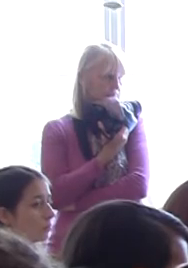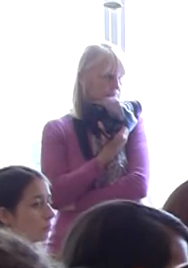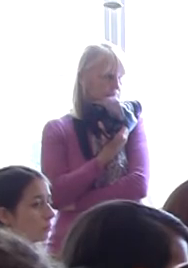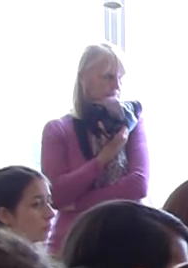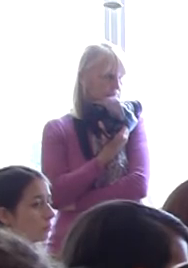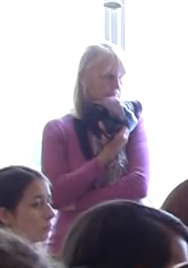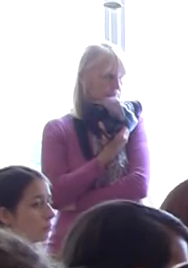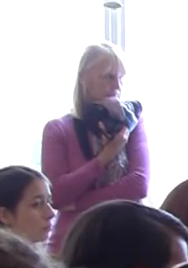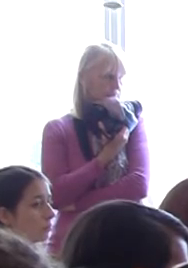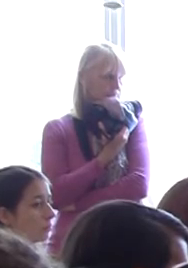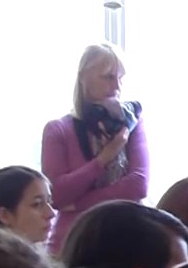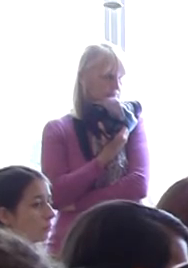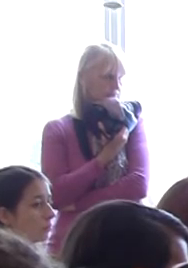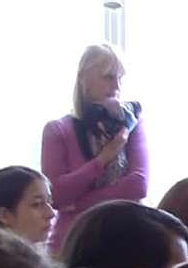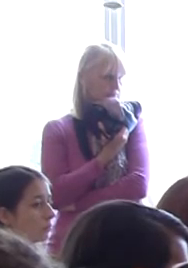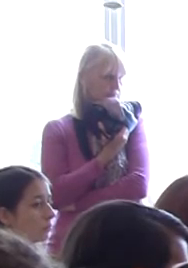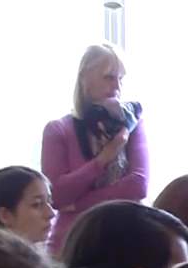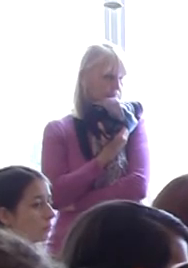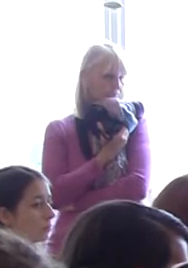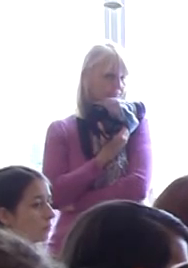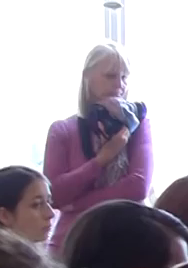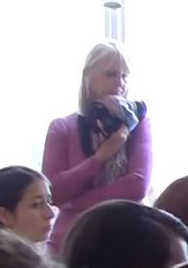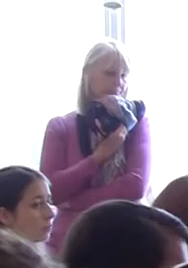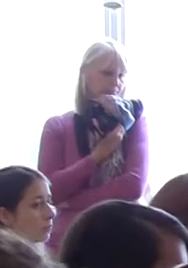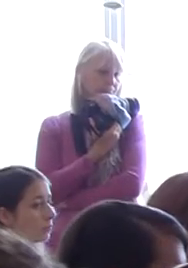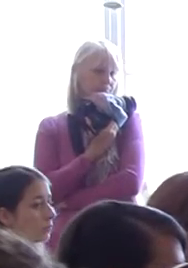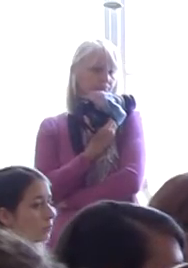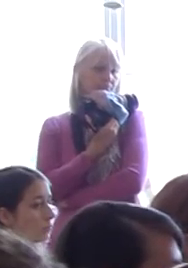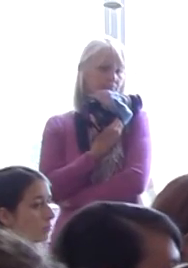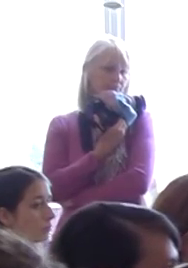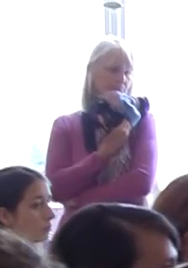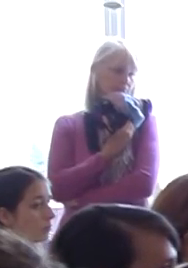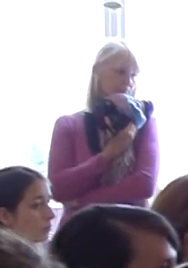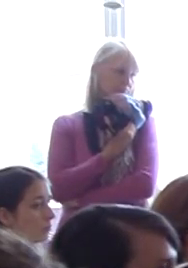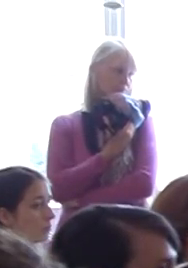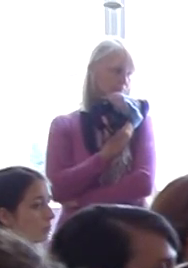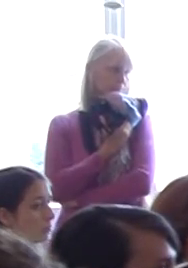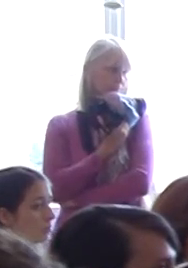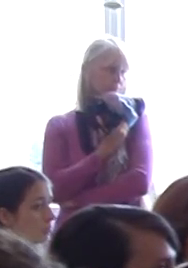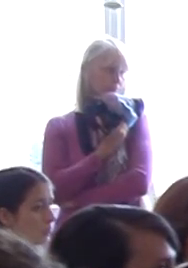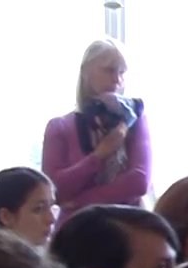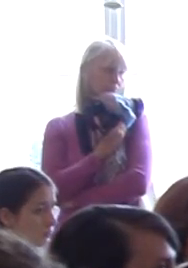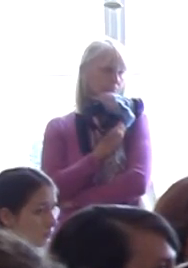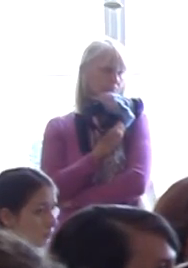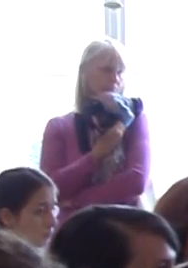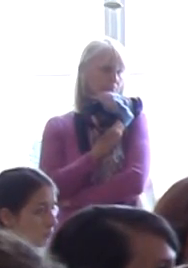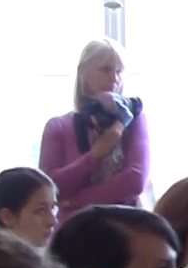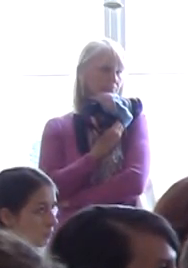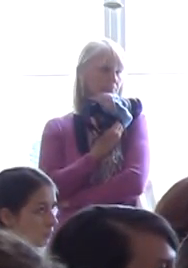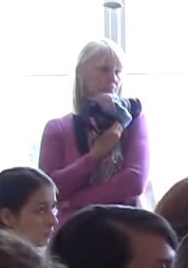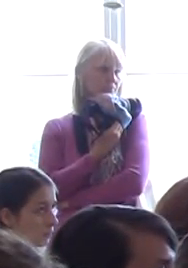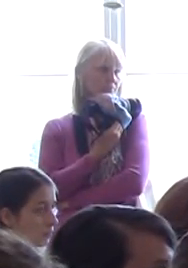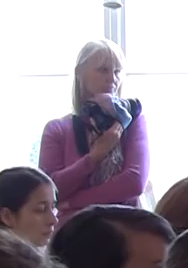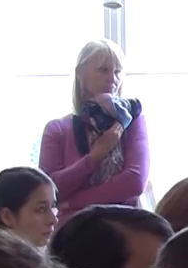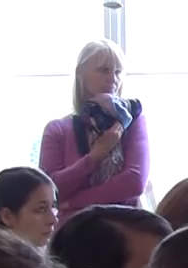běžném školství, ale nemohou ve stávajícím modelu dosáhnout na podporu a to je odpověď na otázku, proč má vůbec k té změně